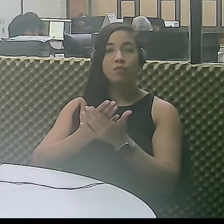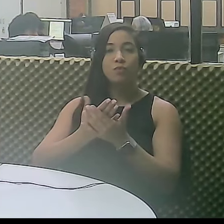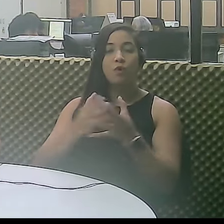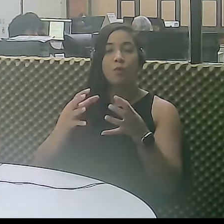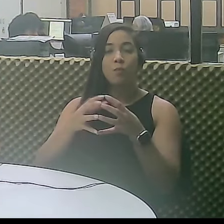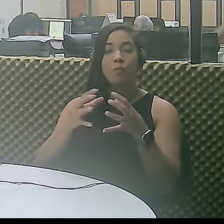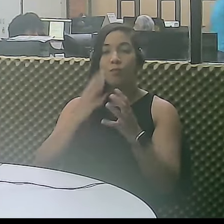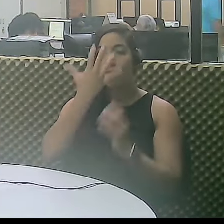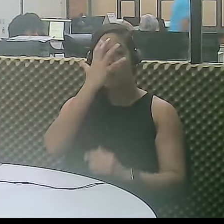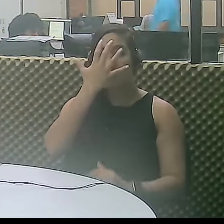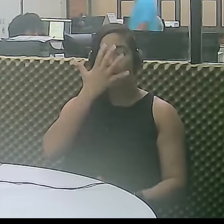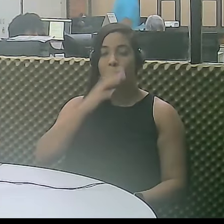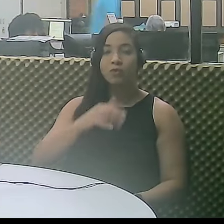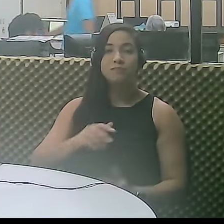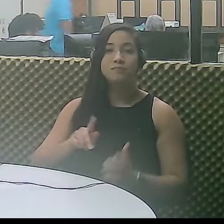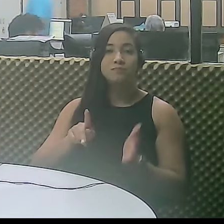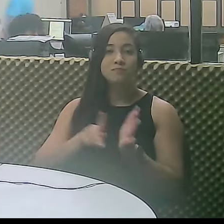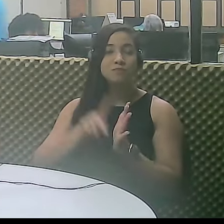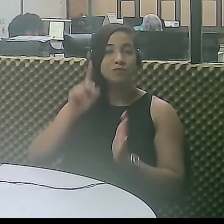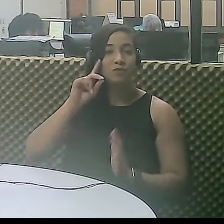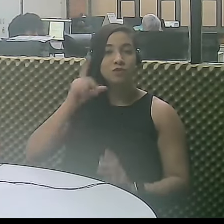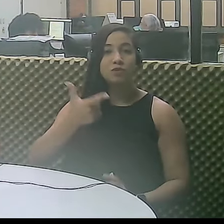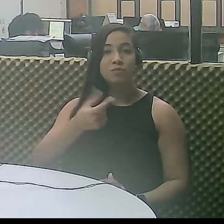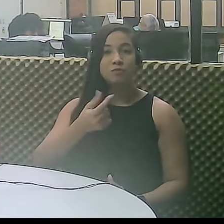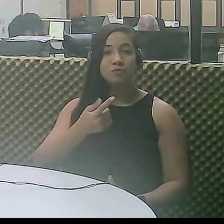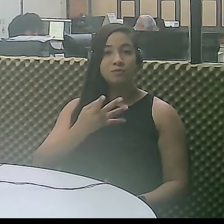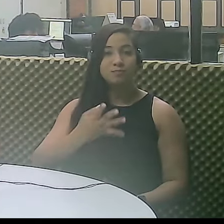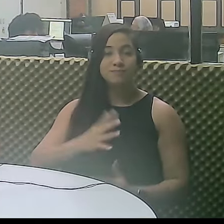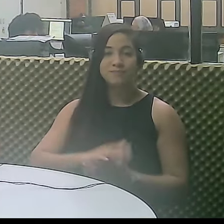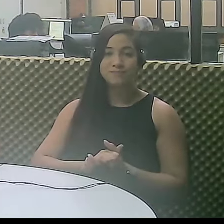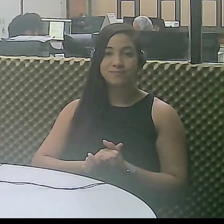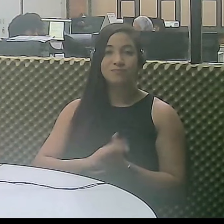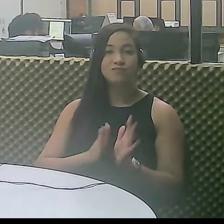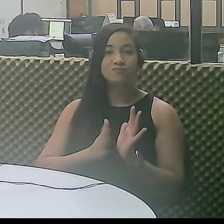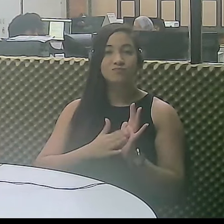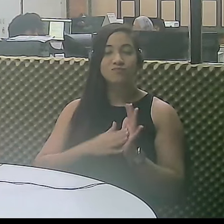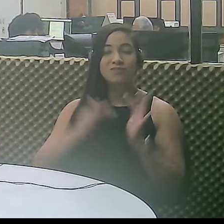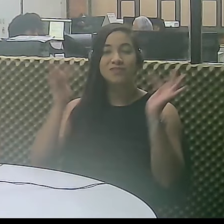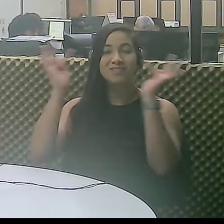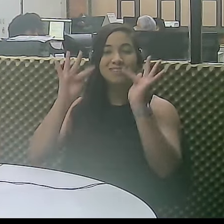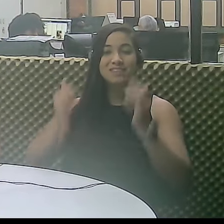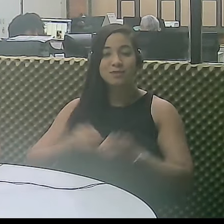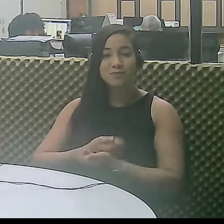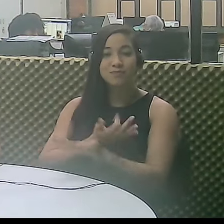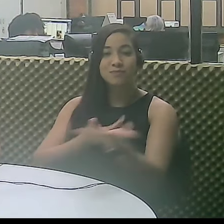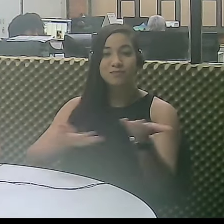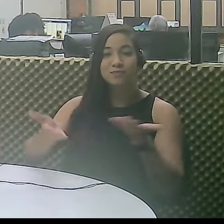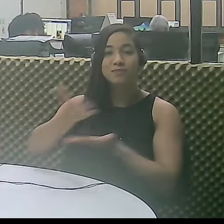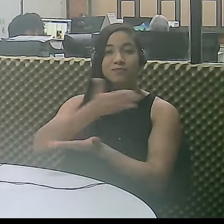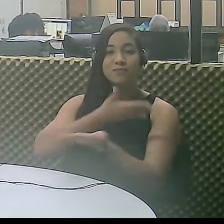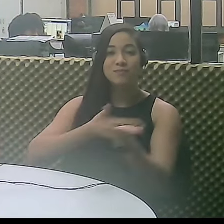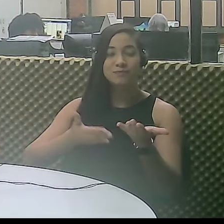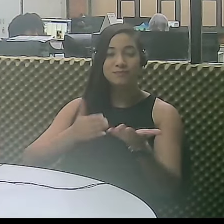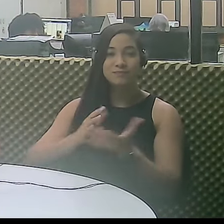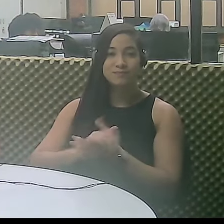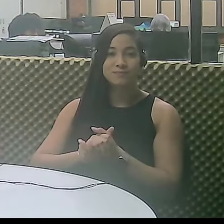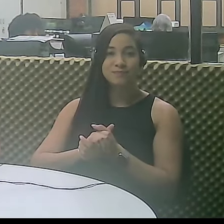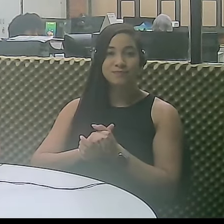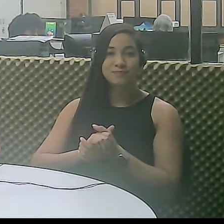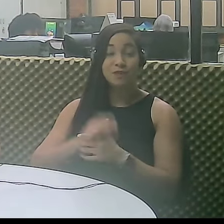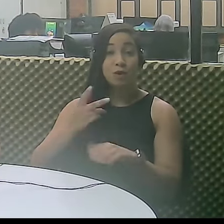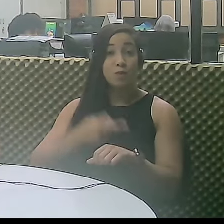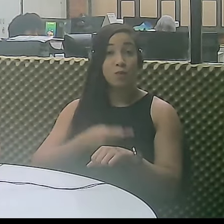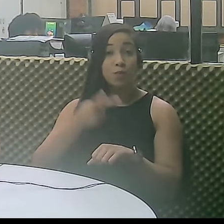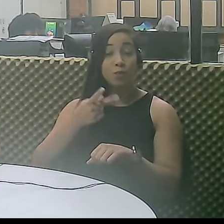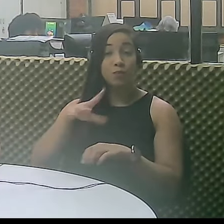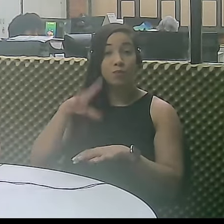bloco carnavalesco no desfile do Carnaval de 2024, proporcionando alegria e interação com o público. As premiações